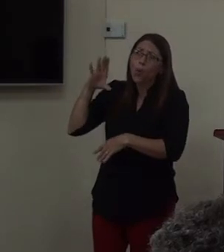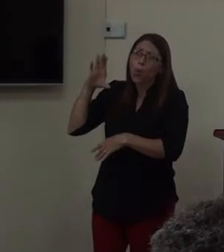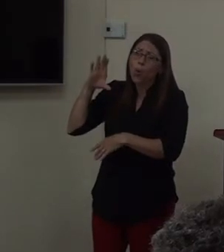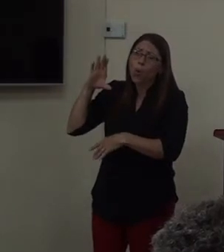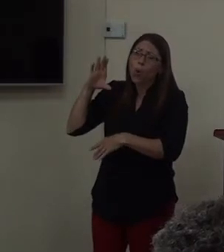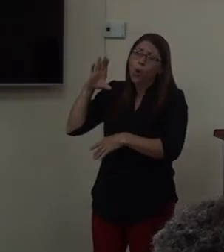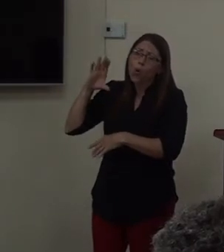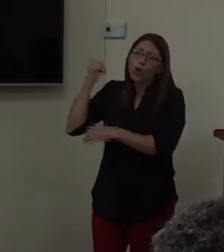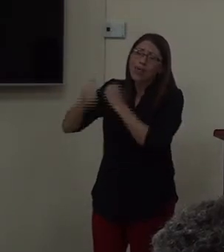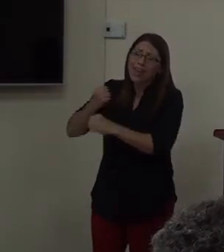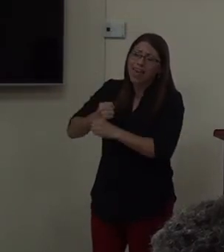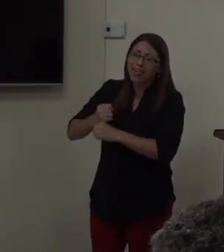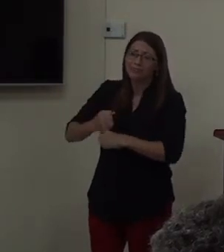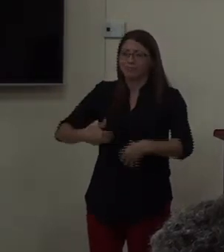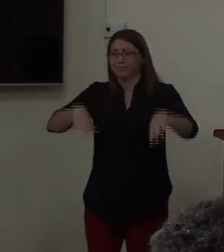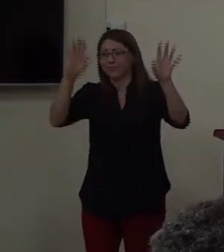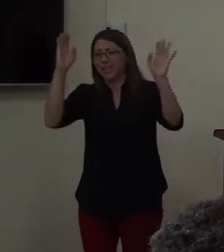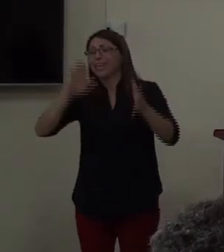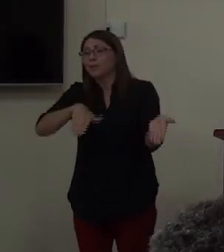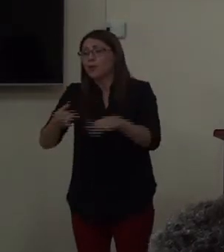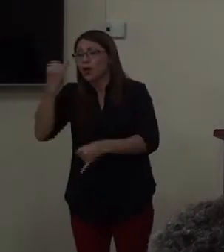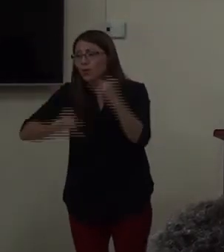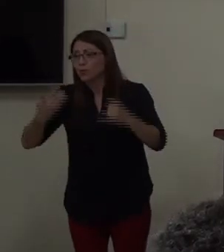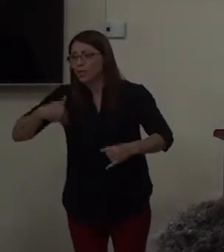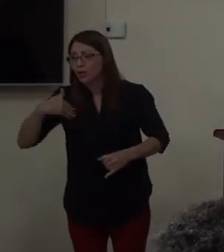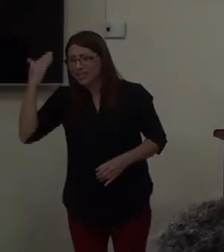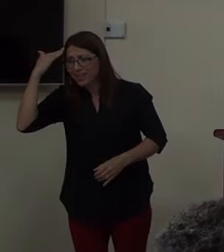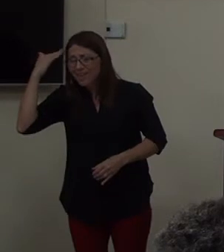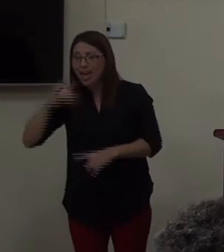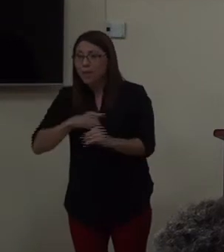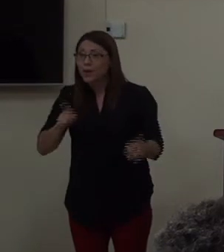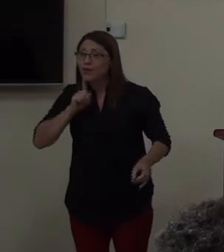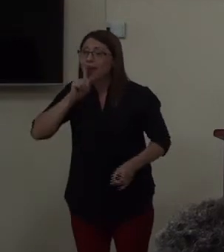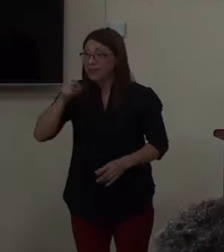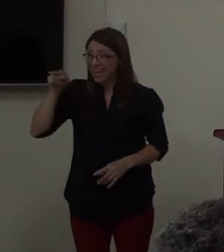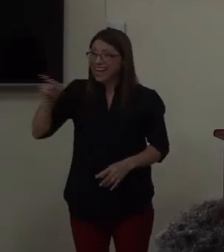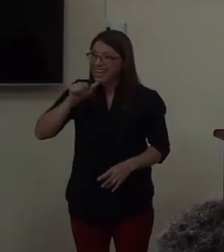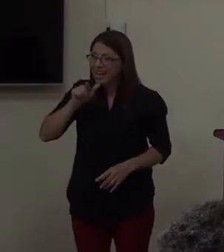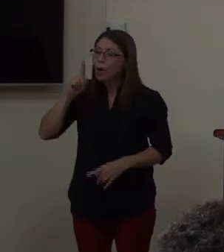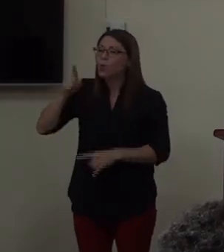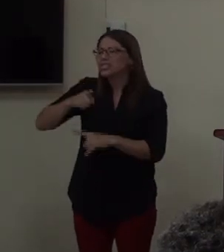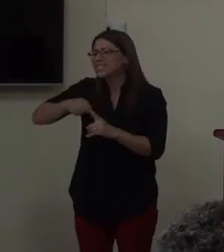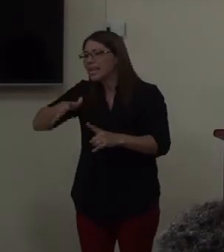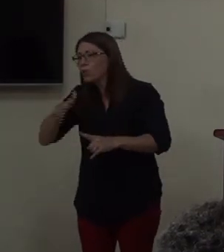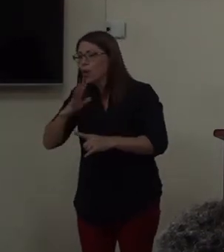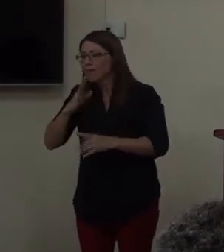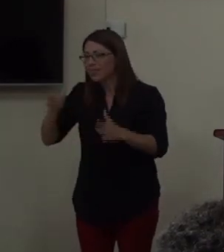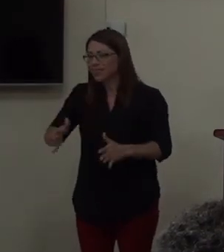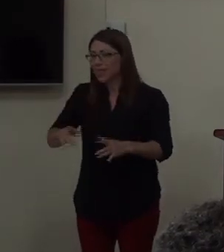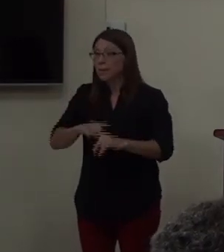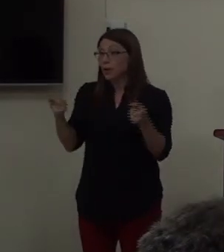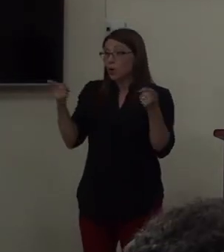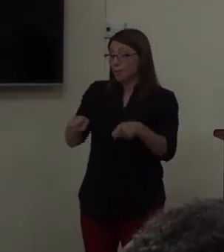se perdió hace una década, que se murió el último señor que sabía, y era un pseudohablante, ¿verdad? Lo que pasa es que como no